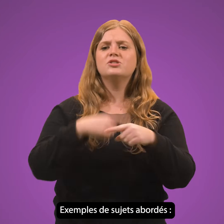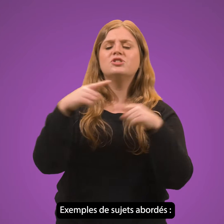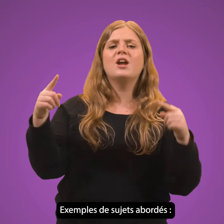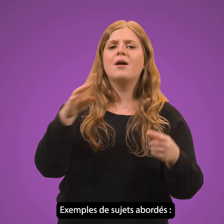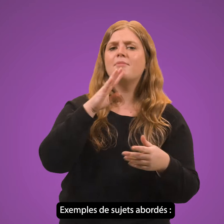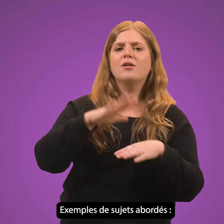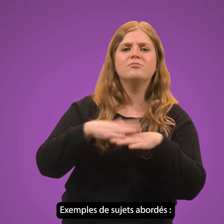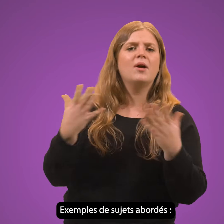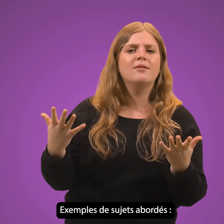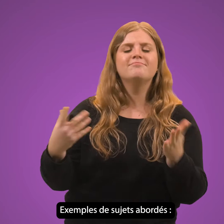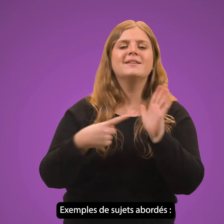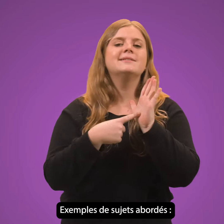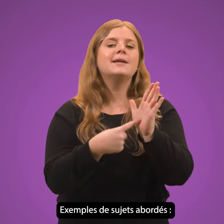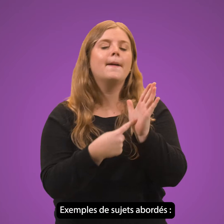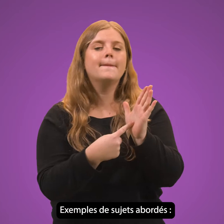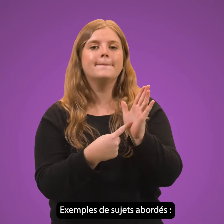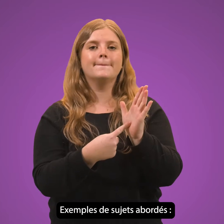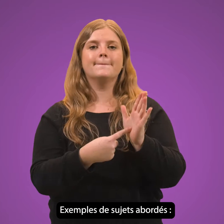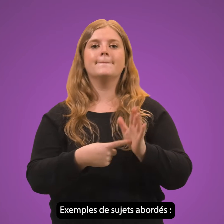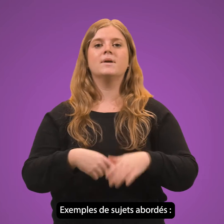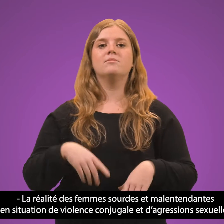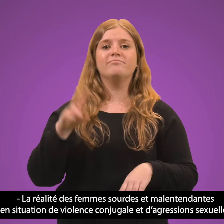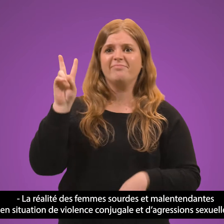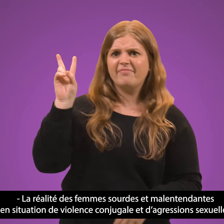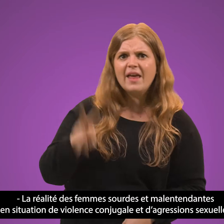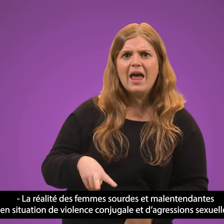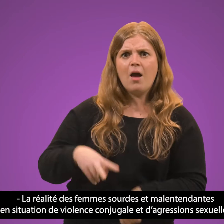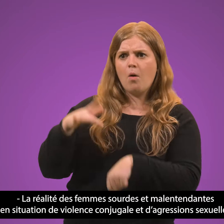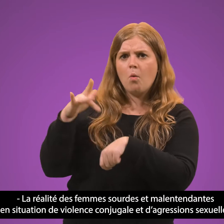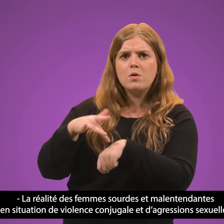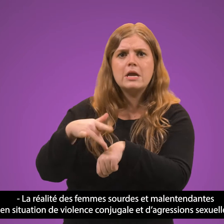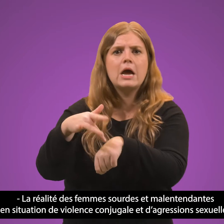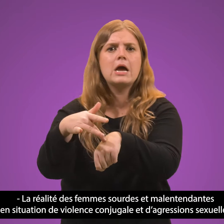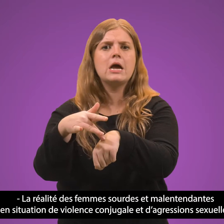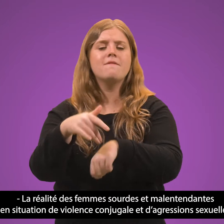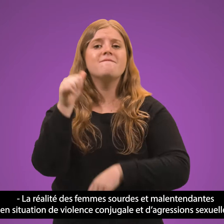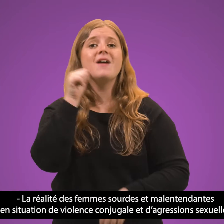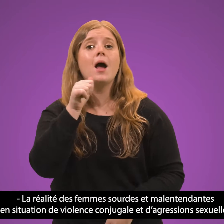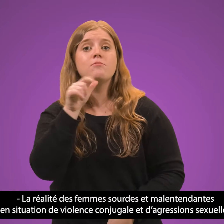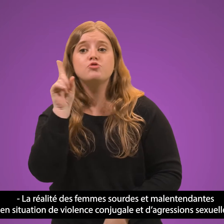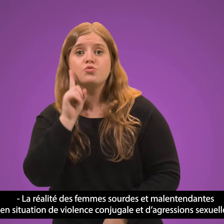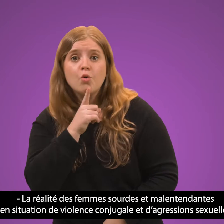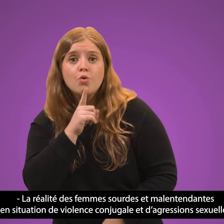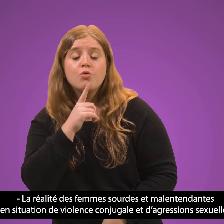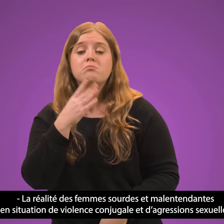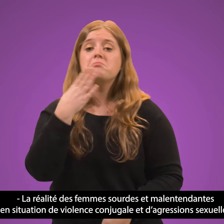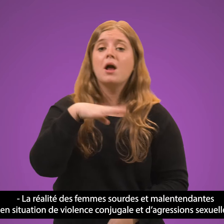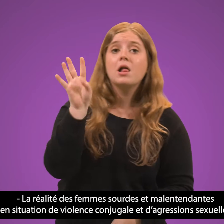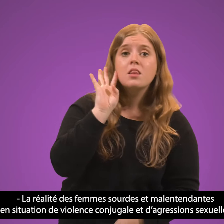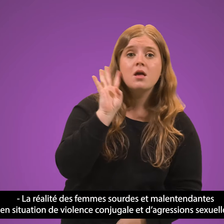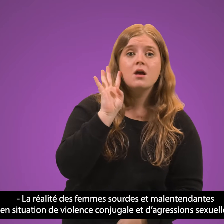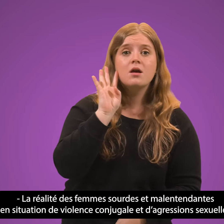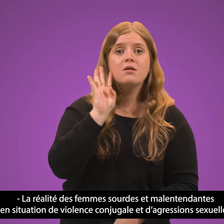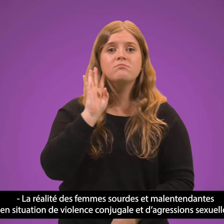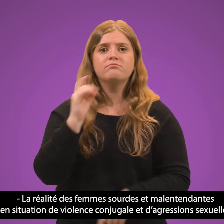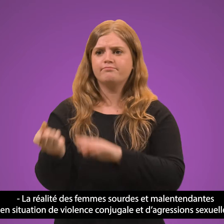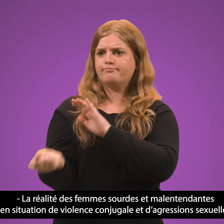exemples de sujets abordés la réalité des femmes sourdes et malentendantes en situation de violence